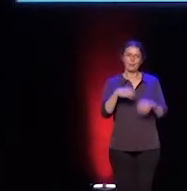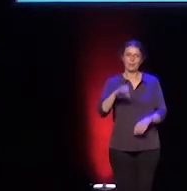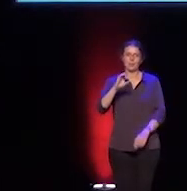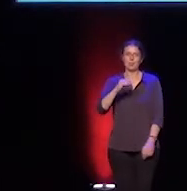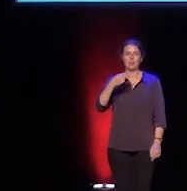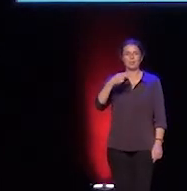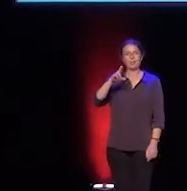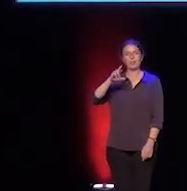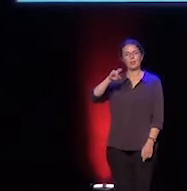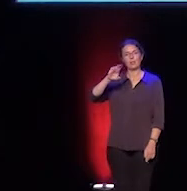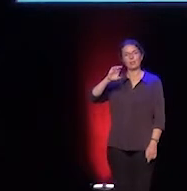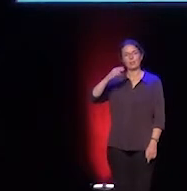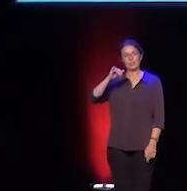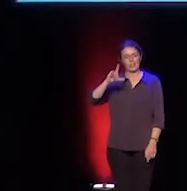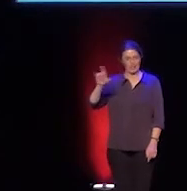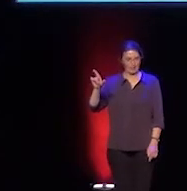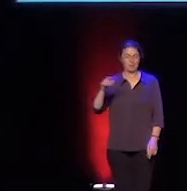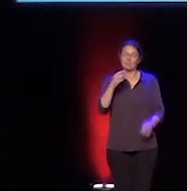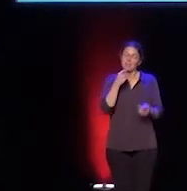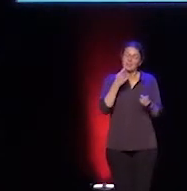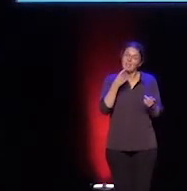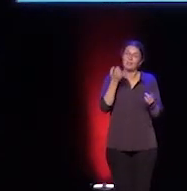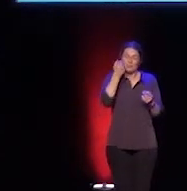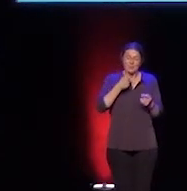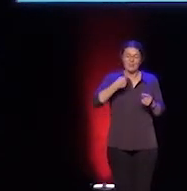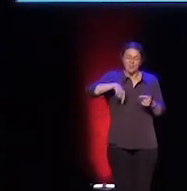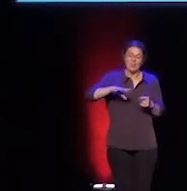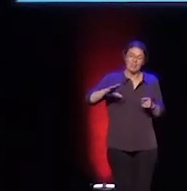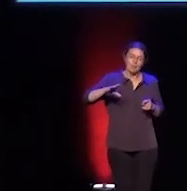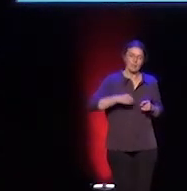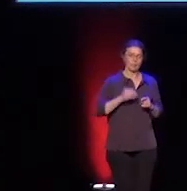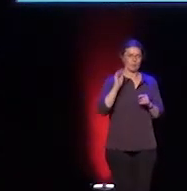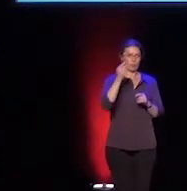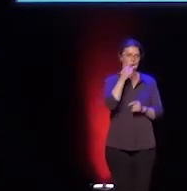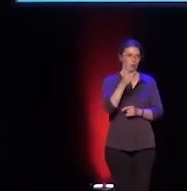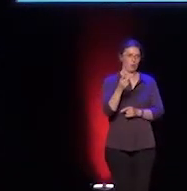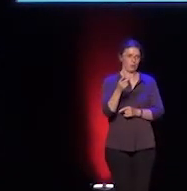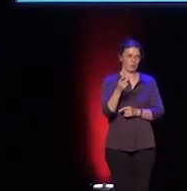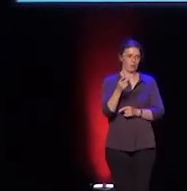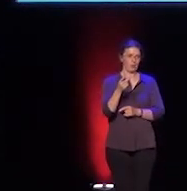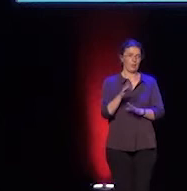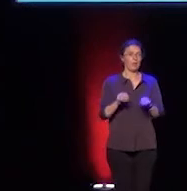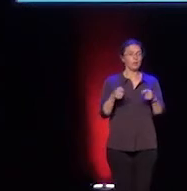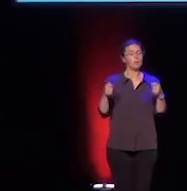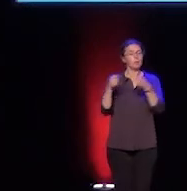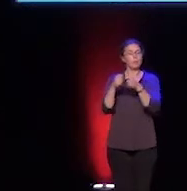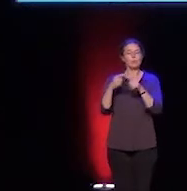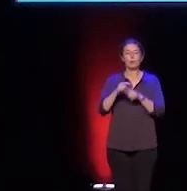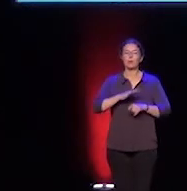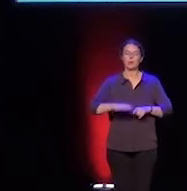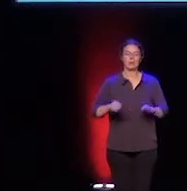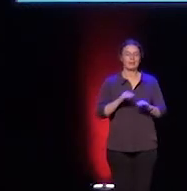sage: Lassen Sie uns gemeinsam in die Zukunft schauen. Auf Bundes- und